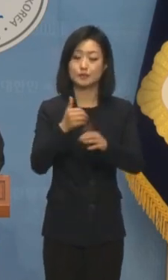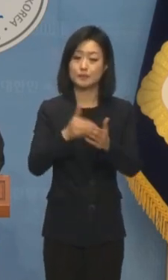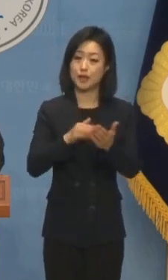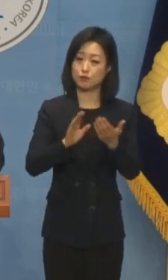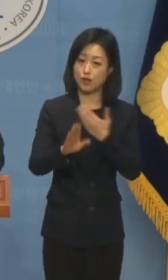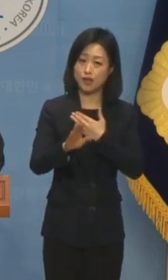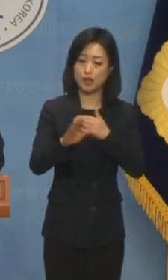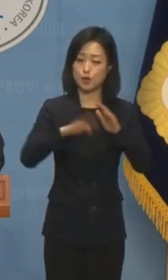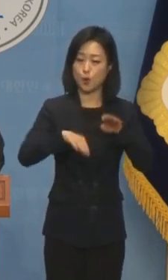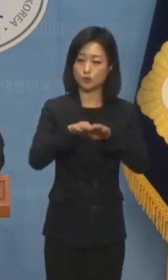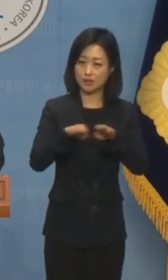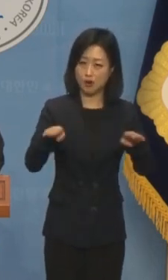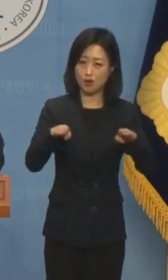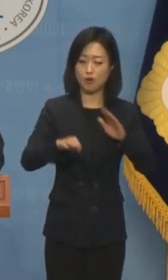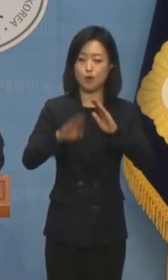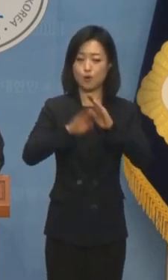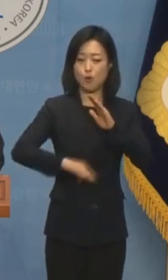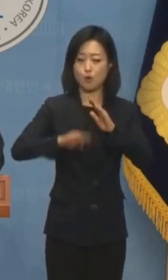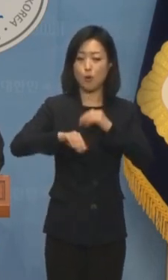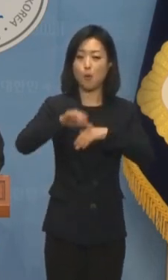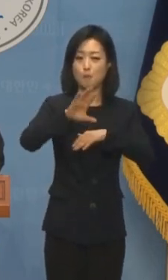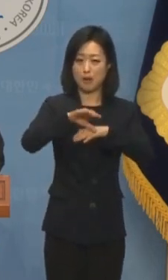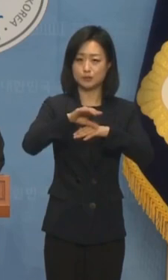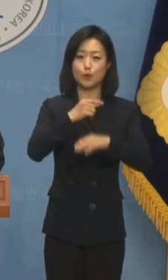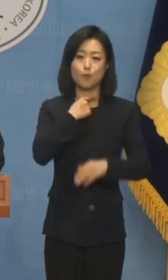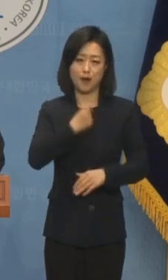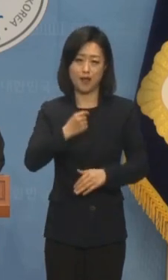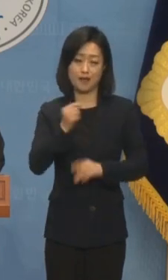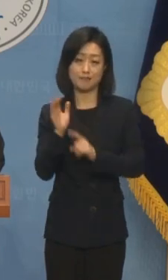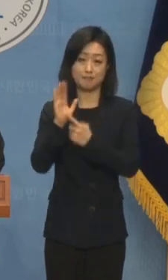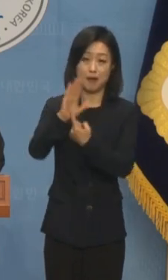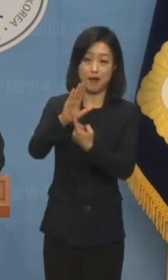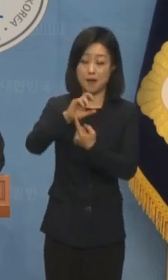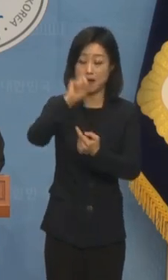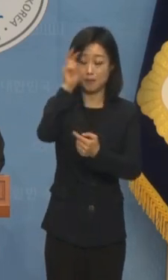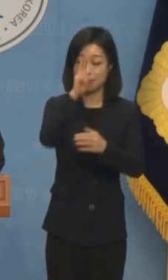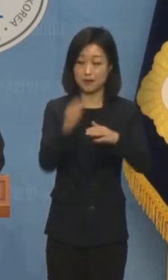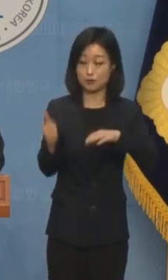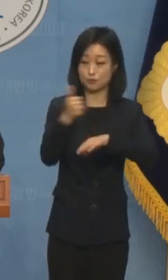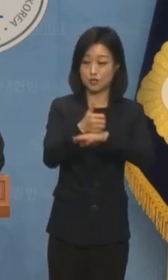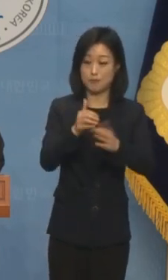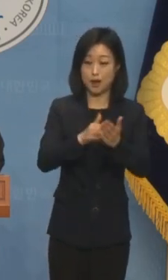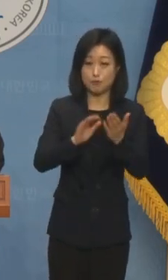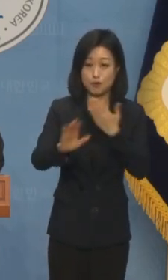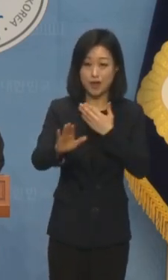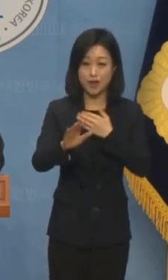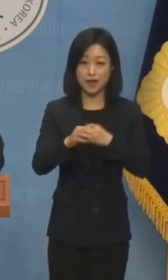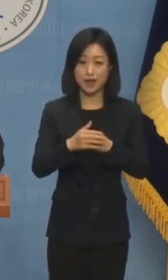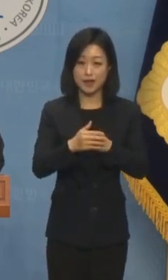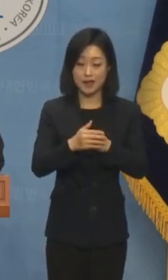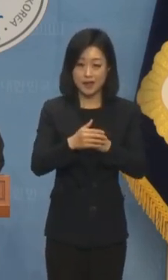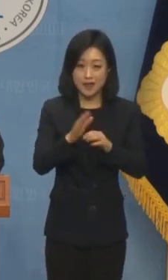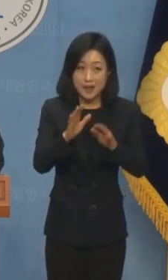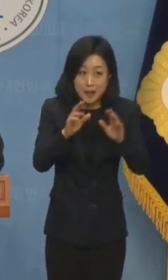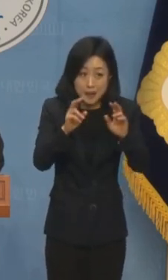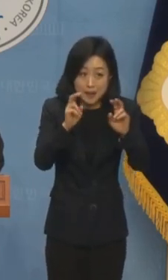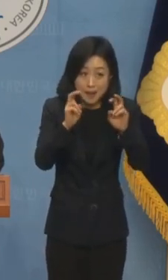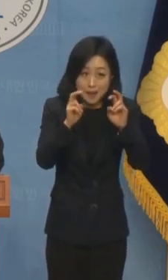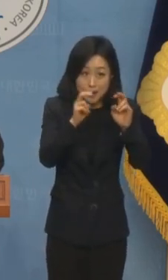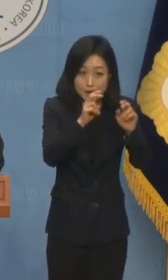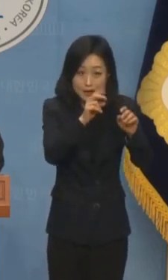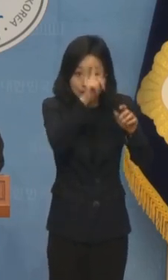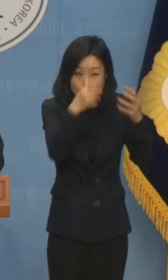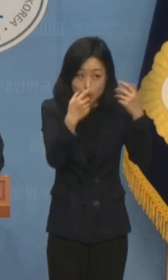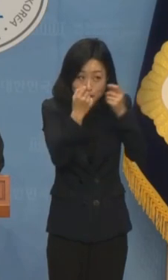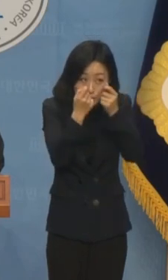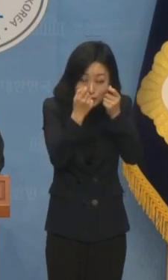취임하면서 공정성과 공공성을 회복하겠다더니 가장 앞서서 기업에 굴복하는 뉴스를